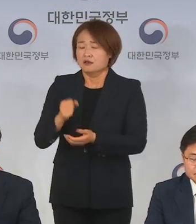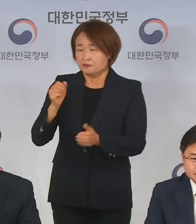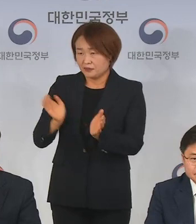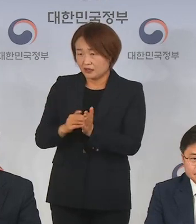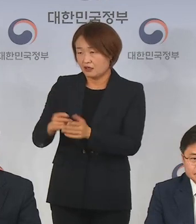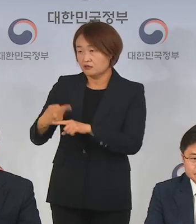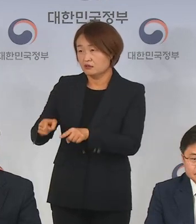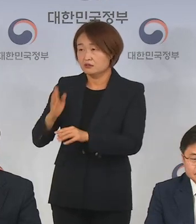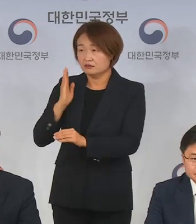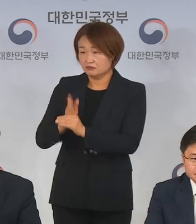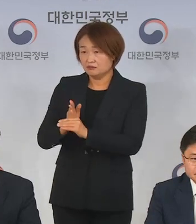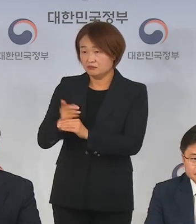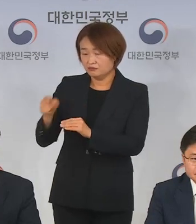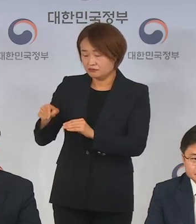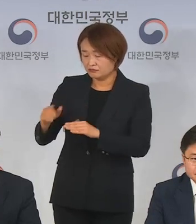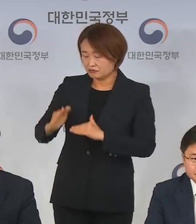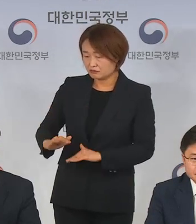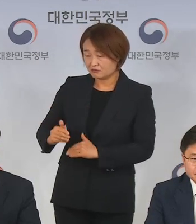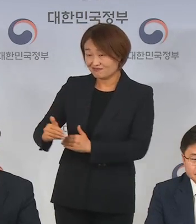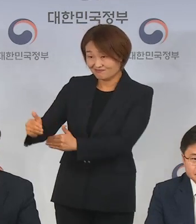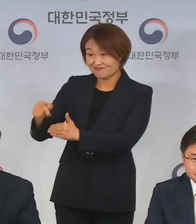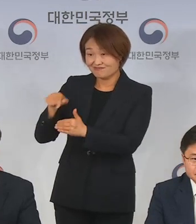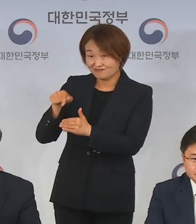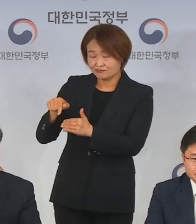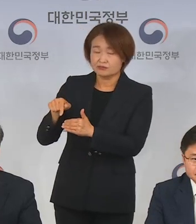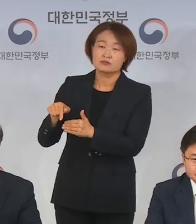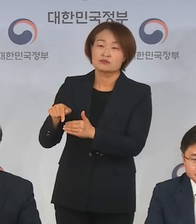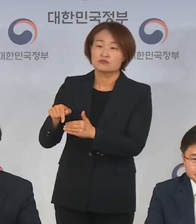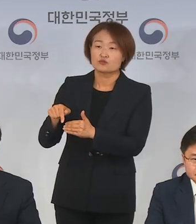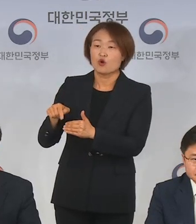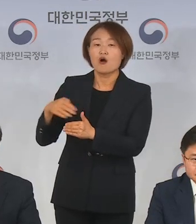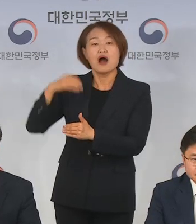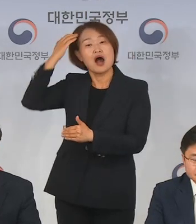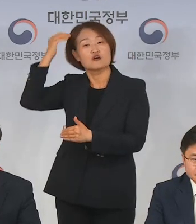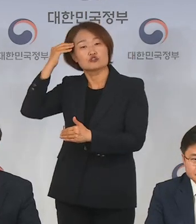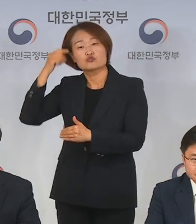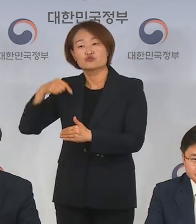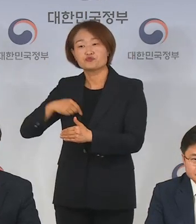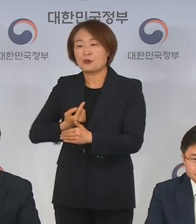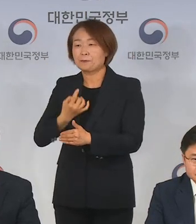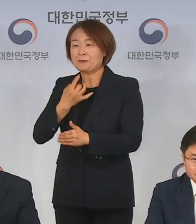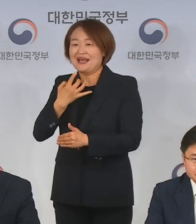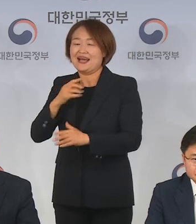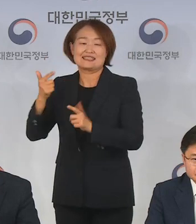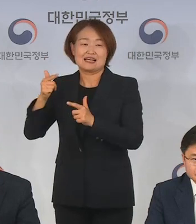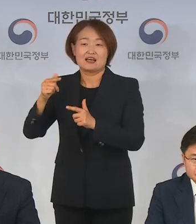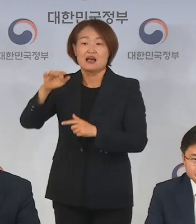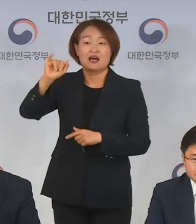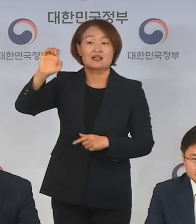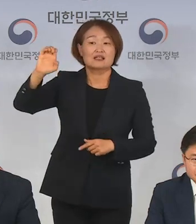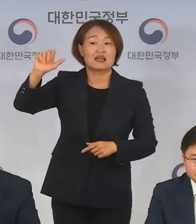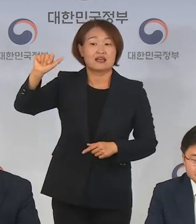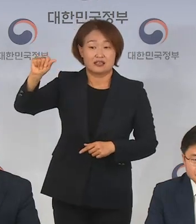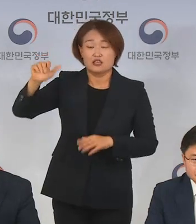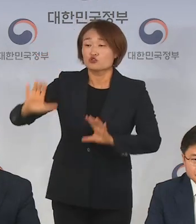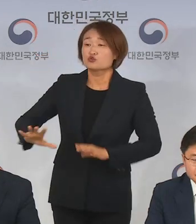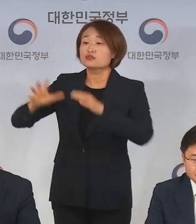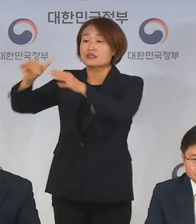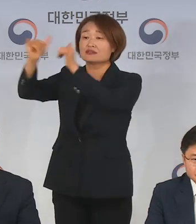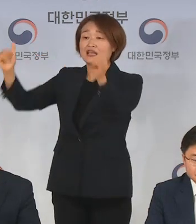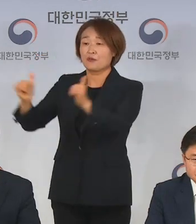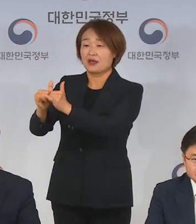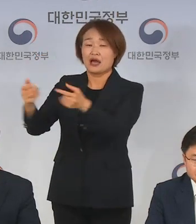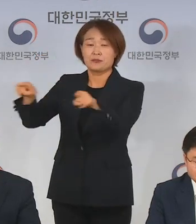하고 있고, 또 그 과정이 저희만의 독자적인 게 아니고 IAEA하고 국제사회가 공조를 통해서 하고